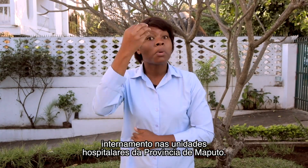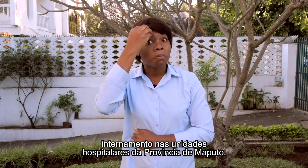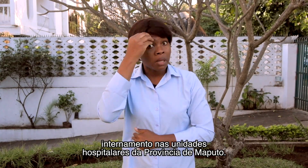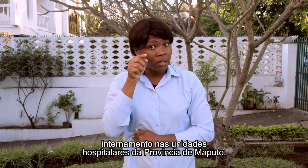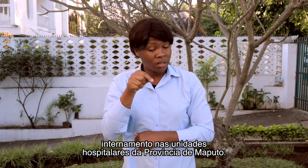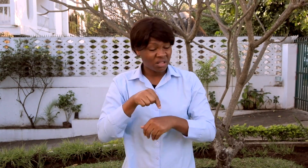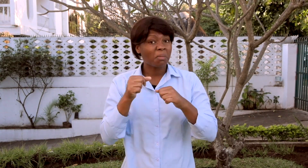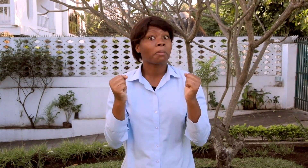Maputo.